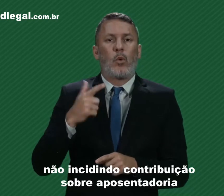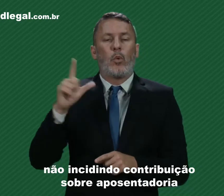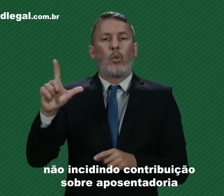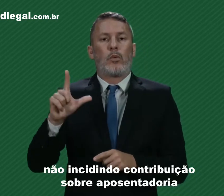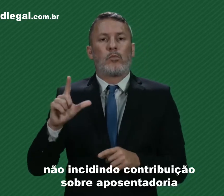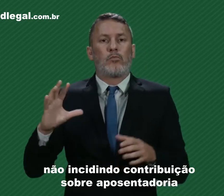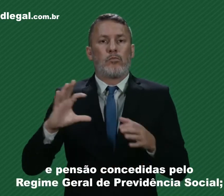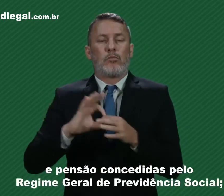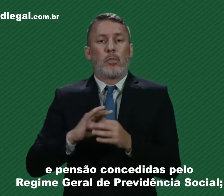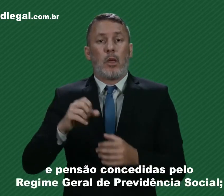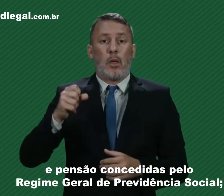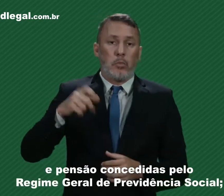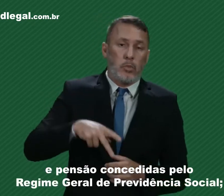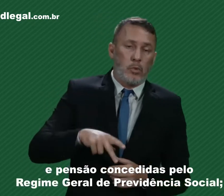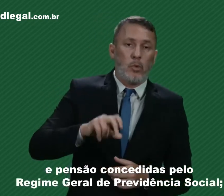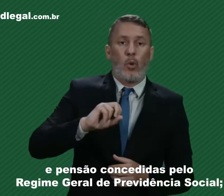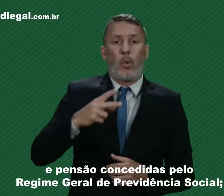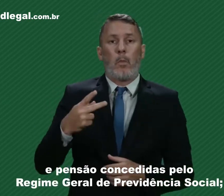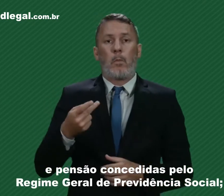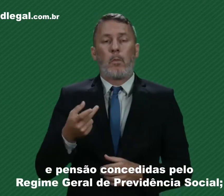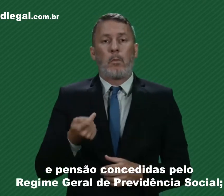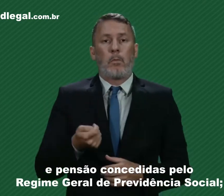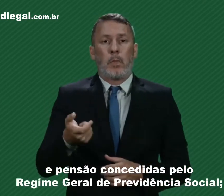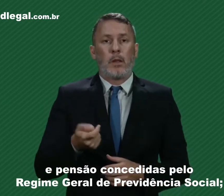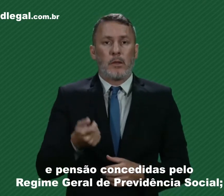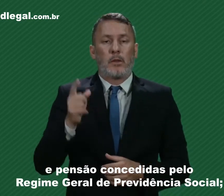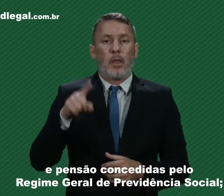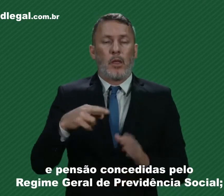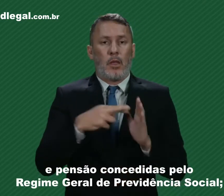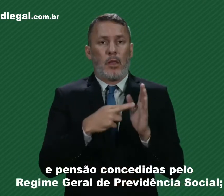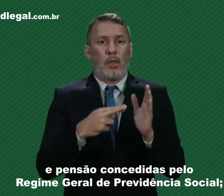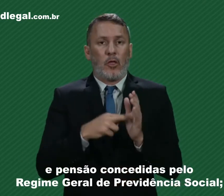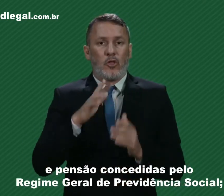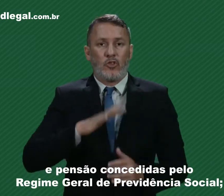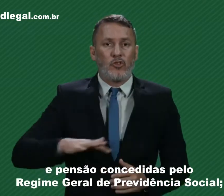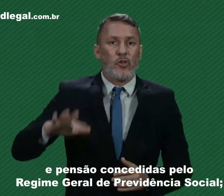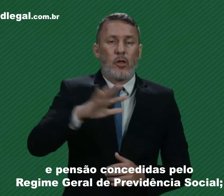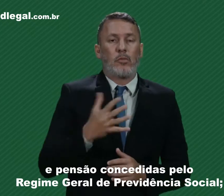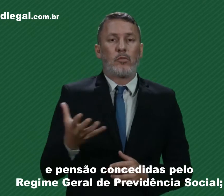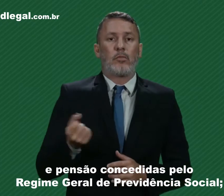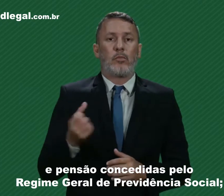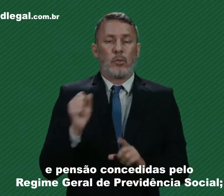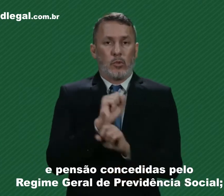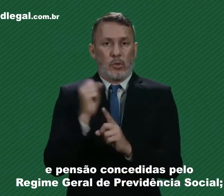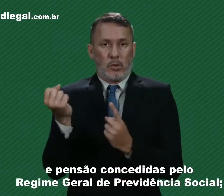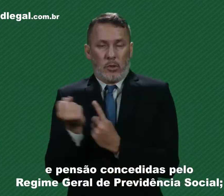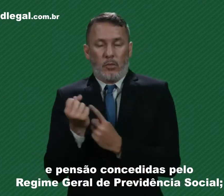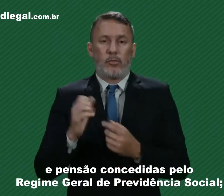sobre aposentadoria e pensão concedidas pelo Regime Geral de Previdência Social.